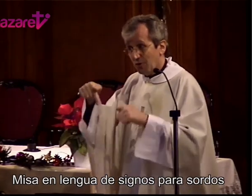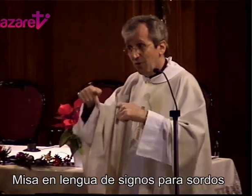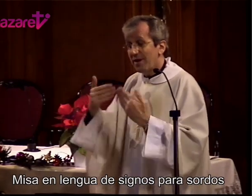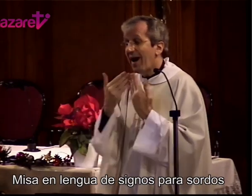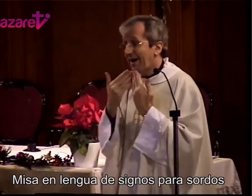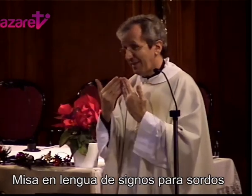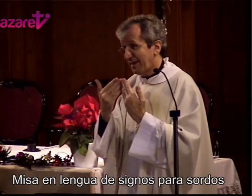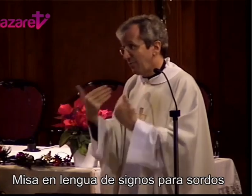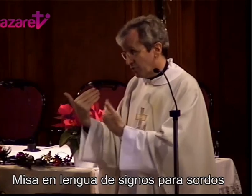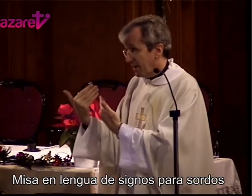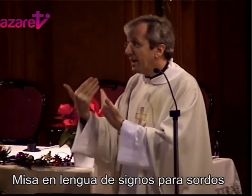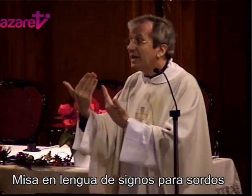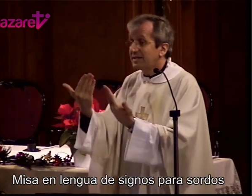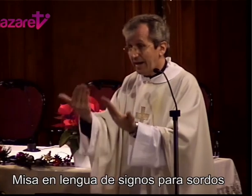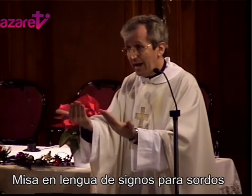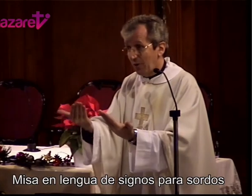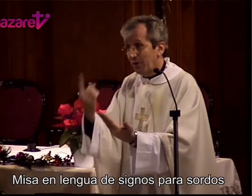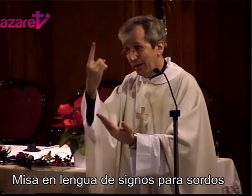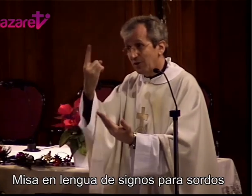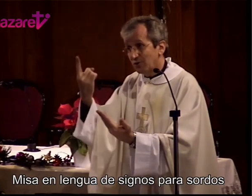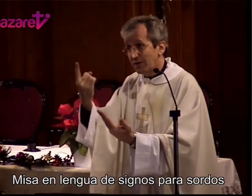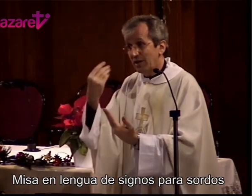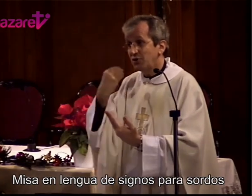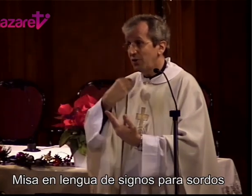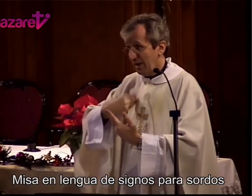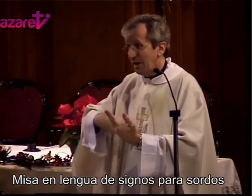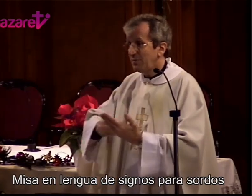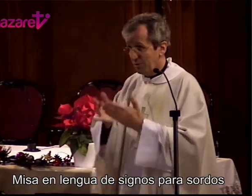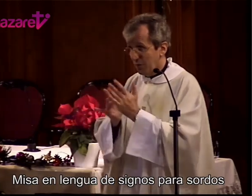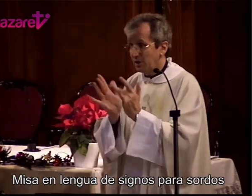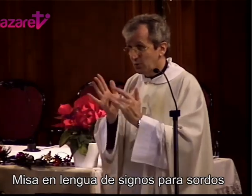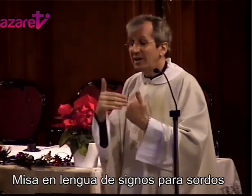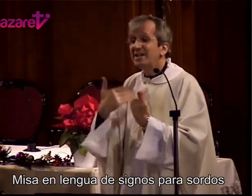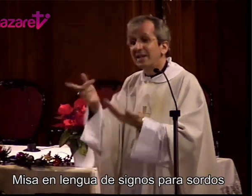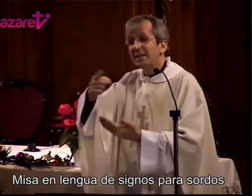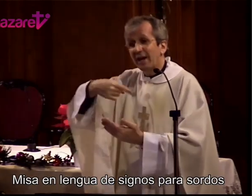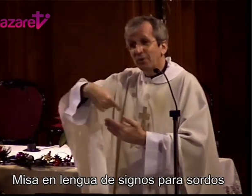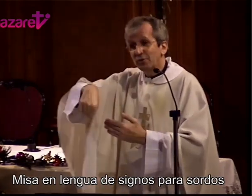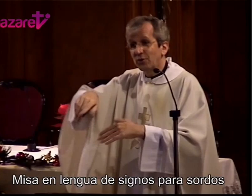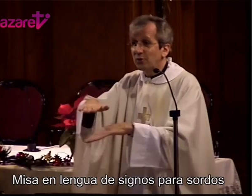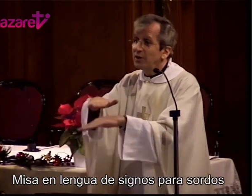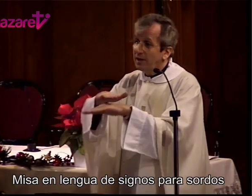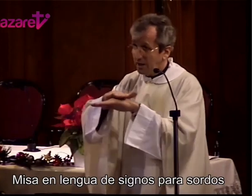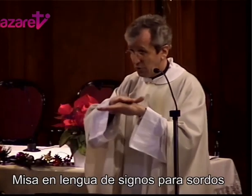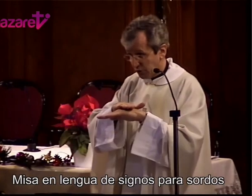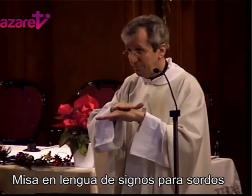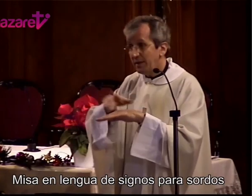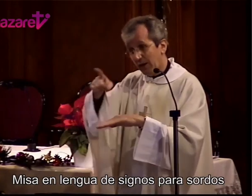hoy agradezcamos ese regalo que Dios nos ha hecho. El mismo Jesús se entrega por nosotros y nos invita a